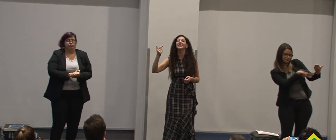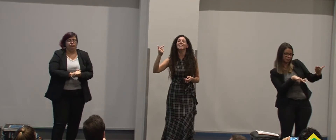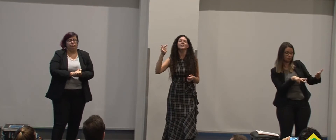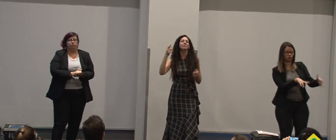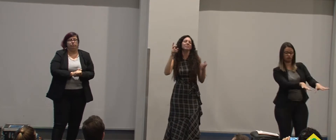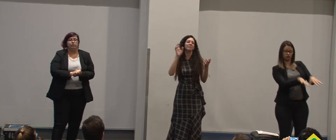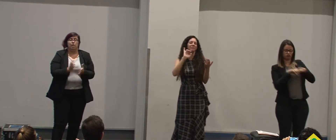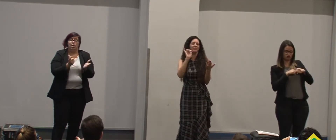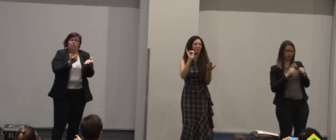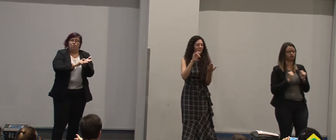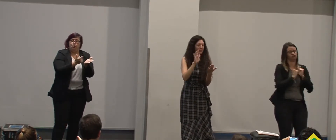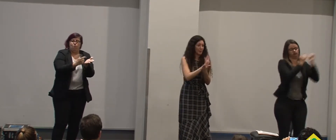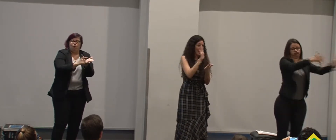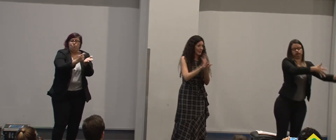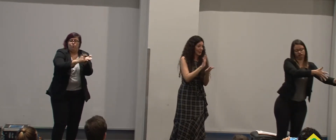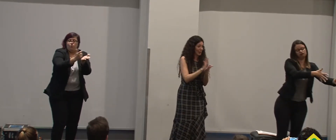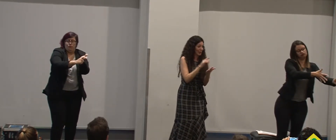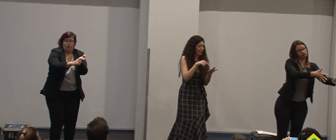tradução livre.